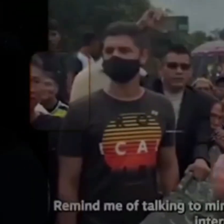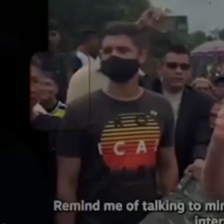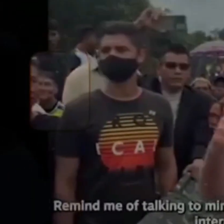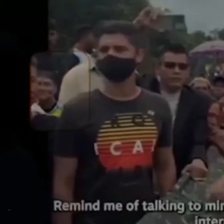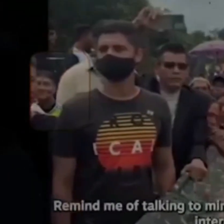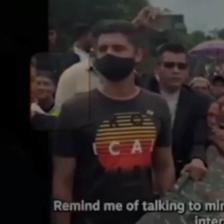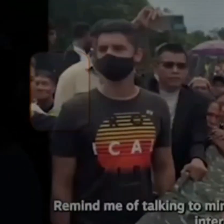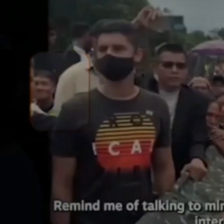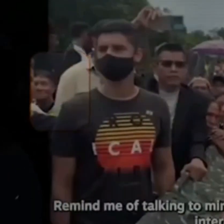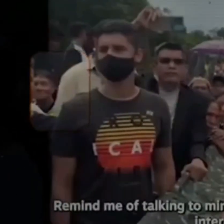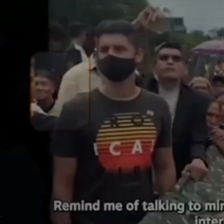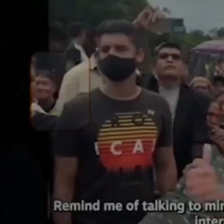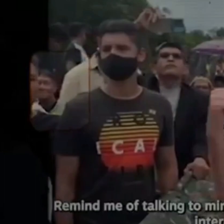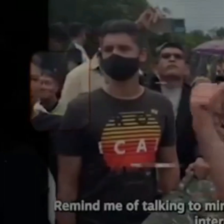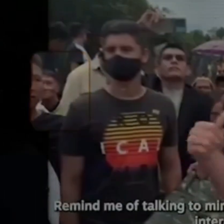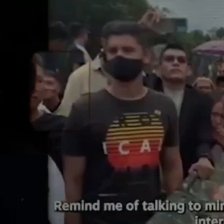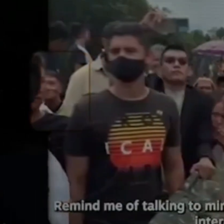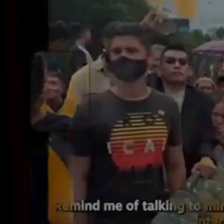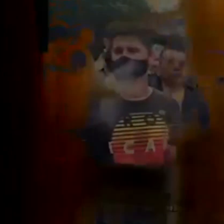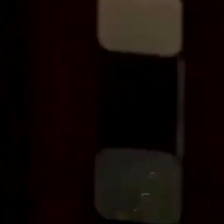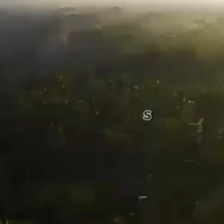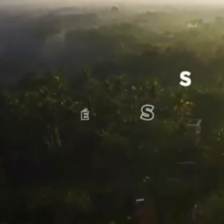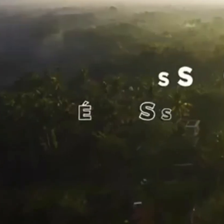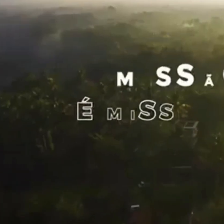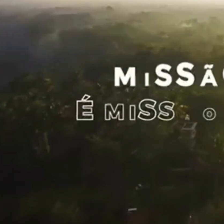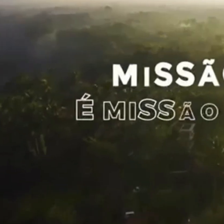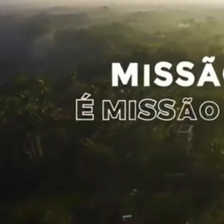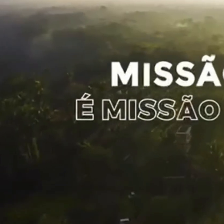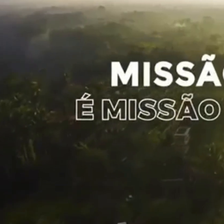senhor. E lembrar para falar com o Fábio Faria para botar uma internet aqui.